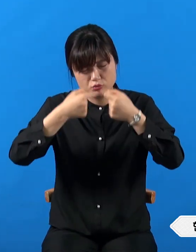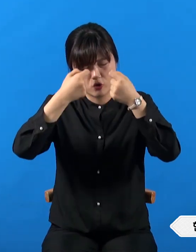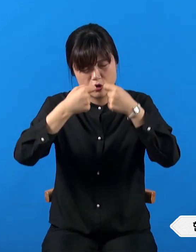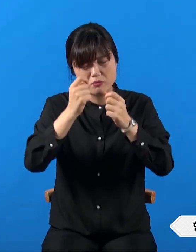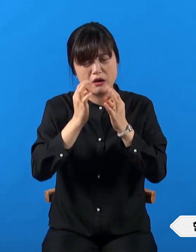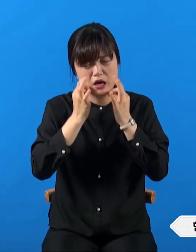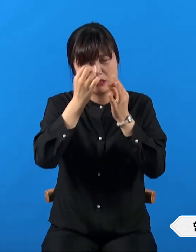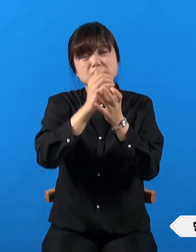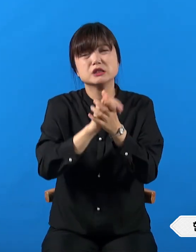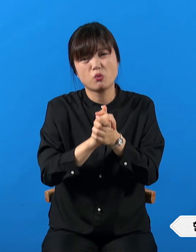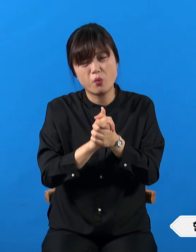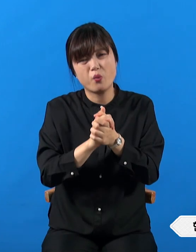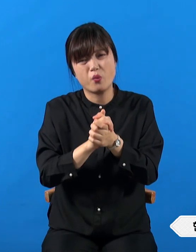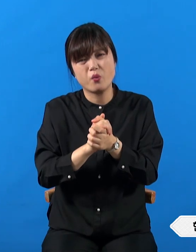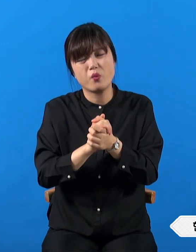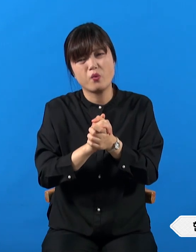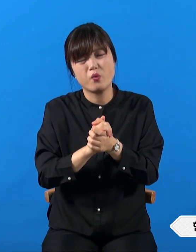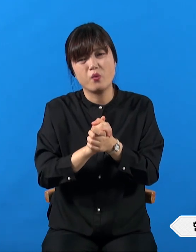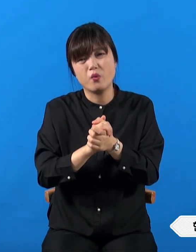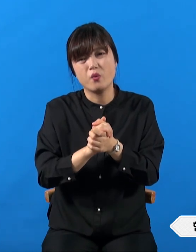얼마나 간절히 기도했을까?